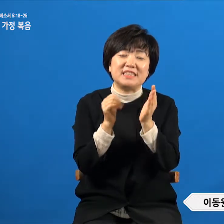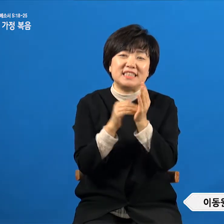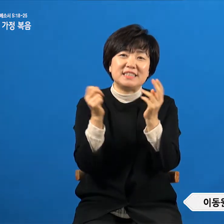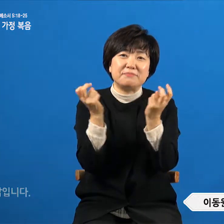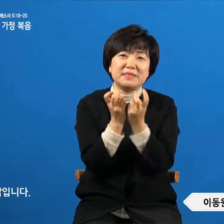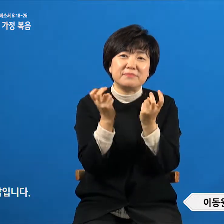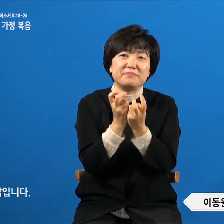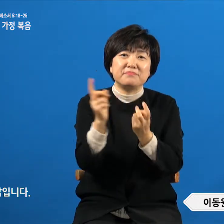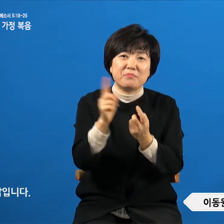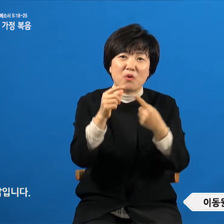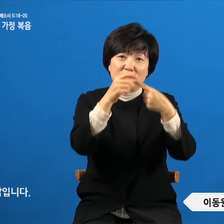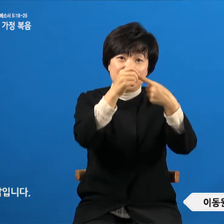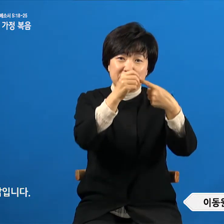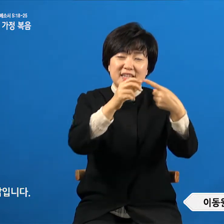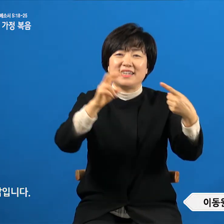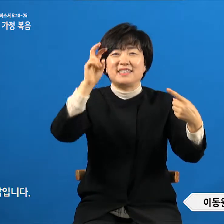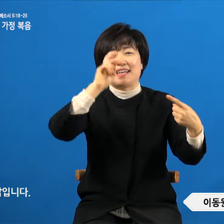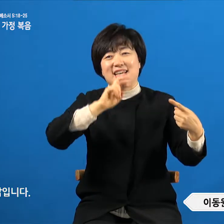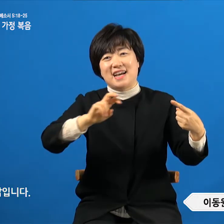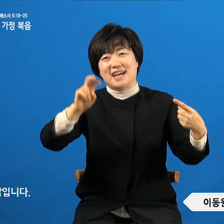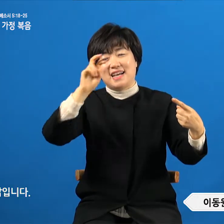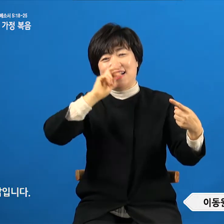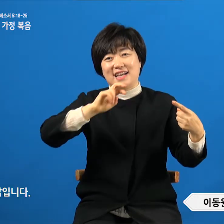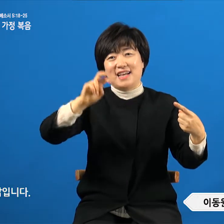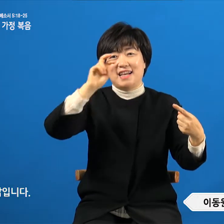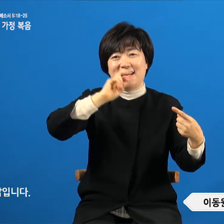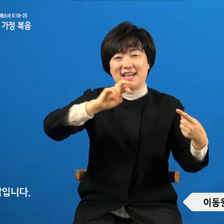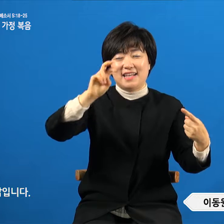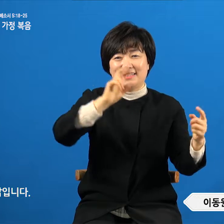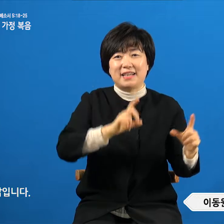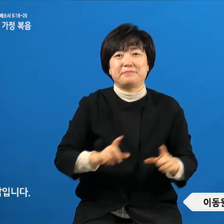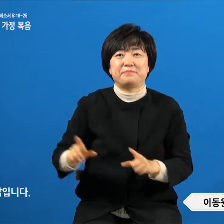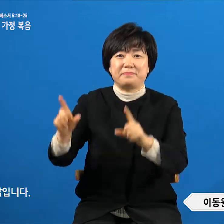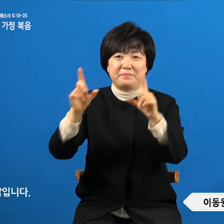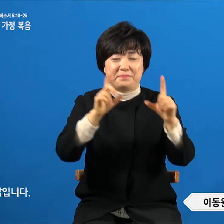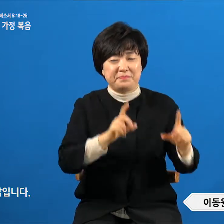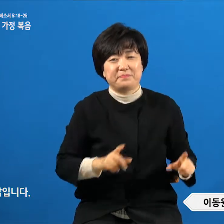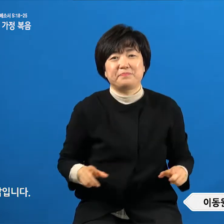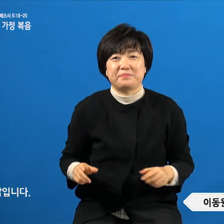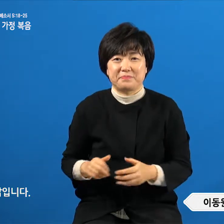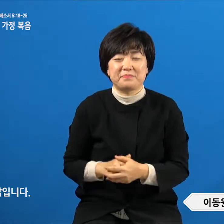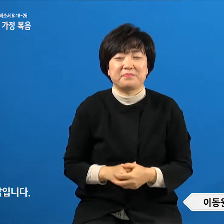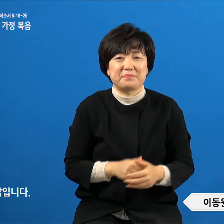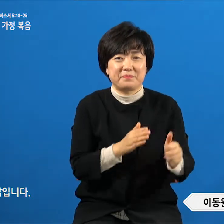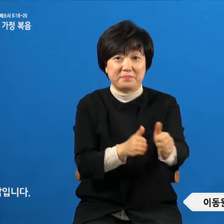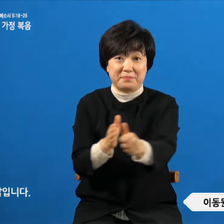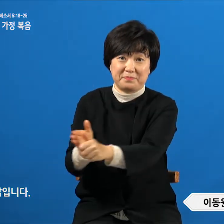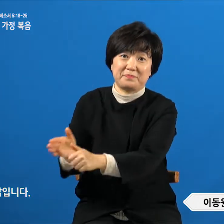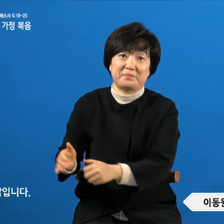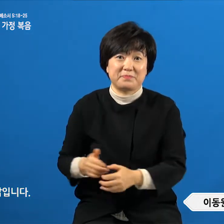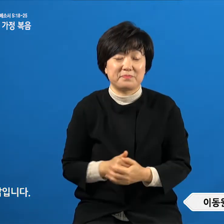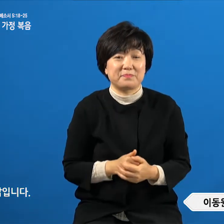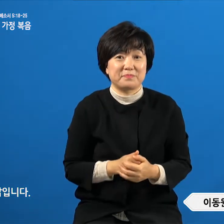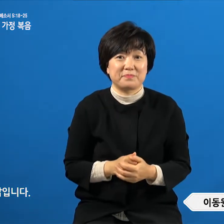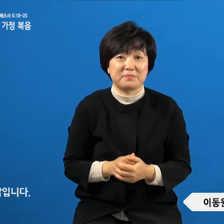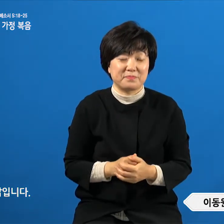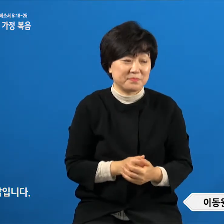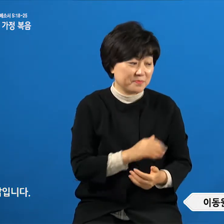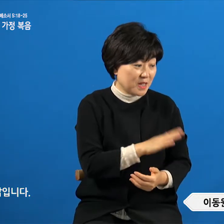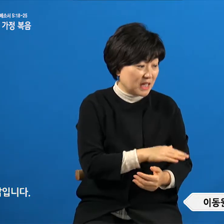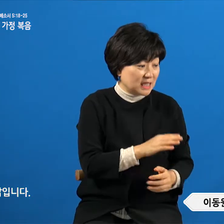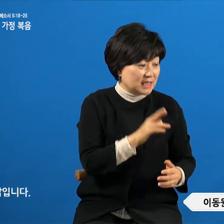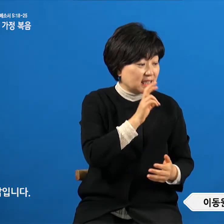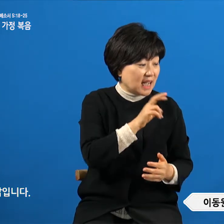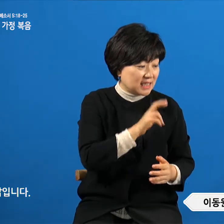첫째, 찬양하는 삶입니다. 따라서 하십시다. 찬양하는 삶을 사십시다.